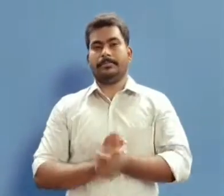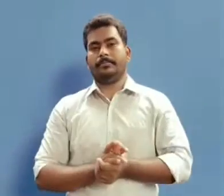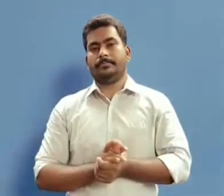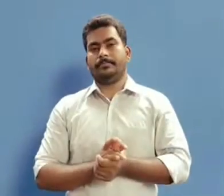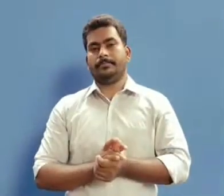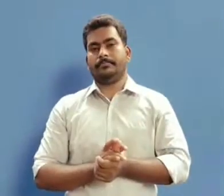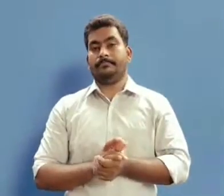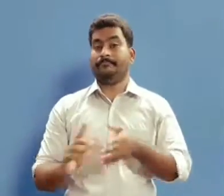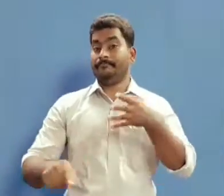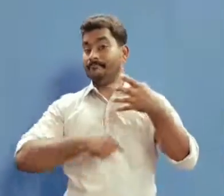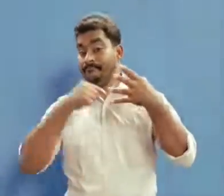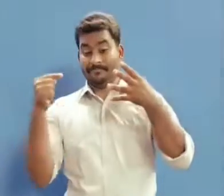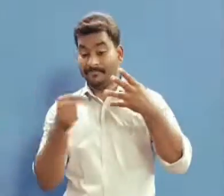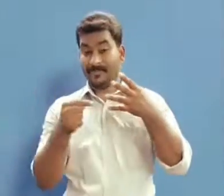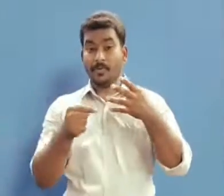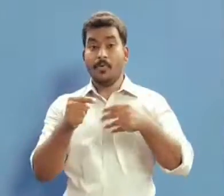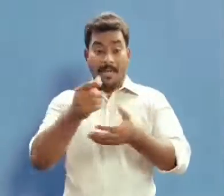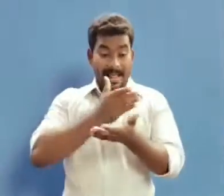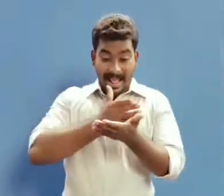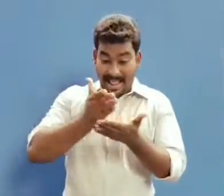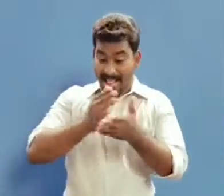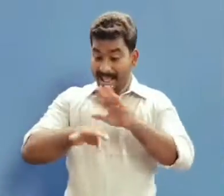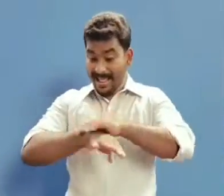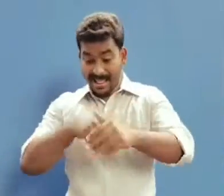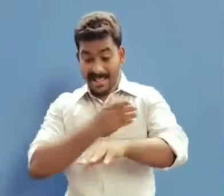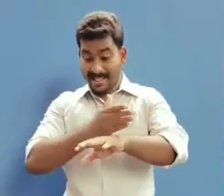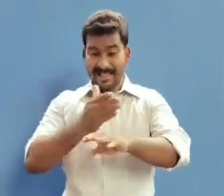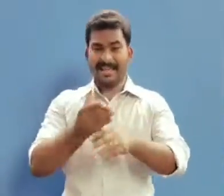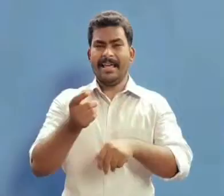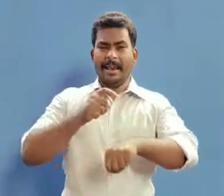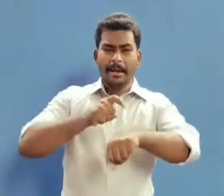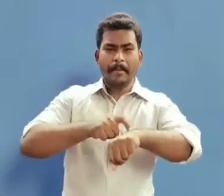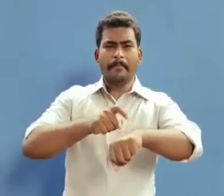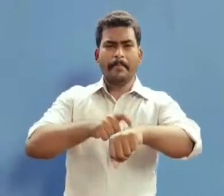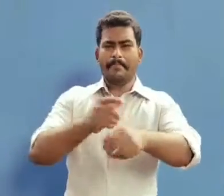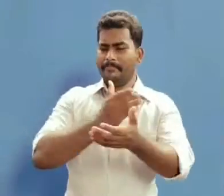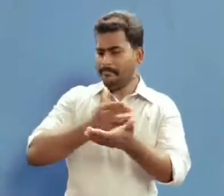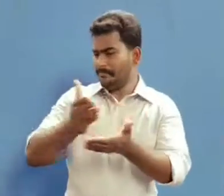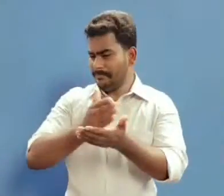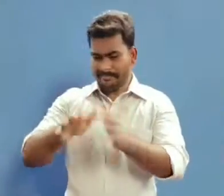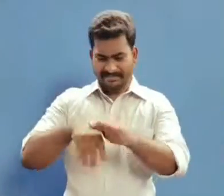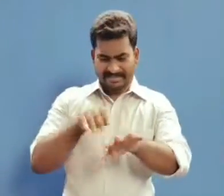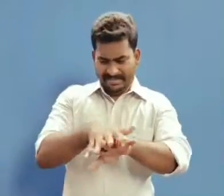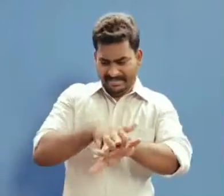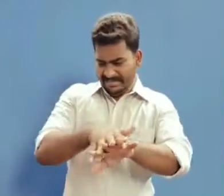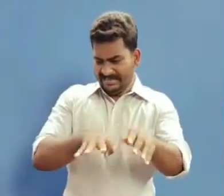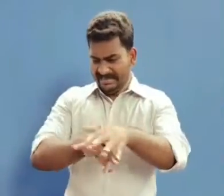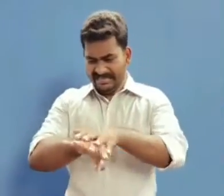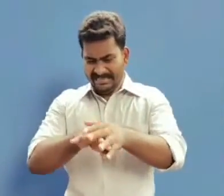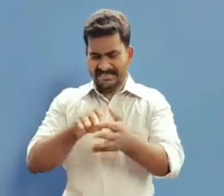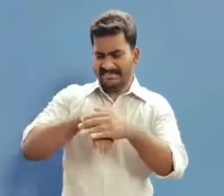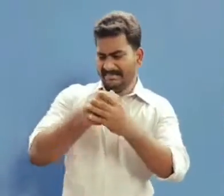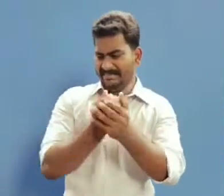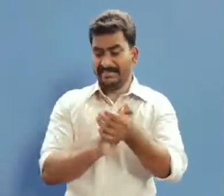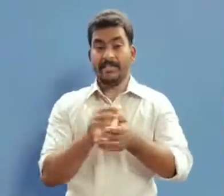കൈകൾ ഇടയ്ക്കിടയ്ക്ക് സോപ്പ് ഉപയോഗിച്ച് 20 സെക്കൻഡ് നേരം കഴുകി വൃത്തിയാക്കുക,